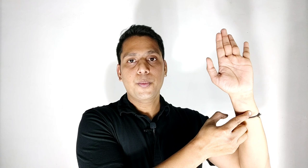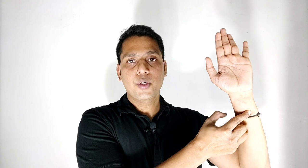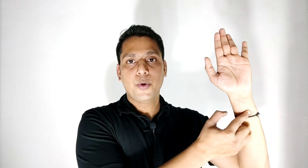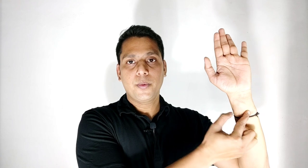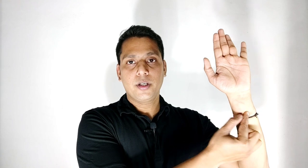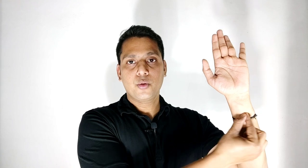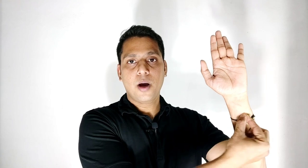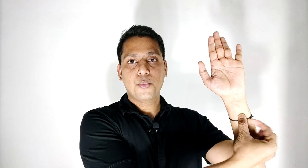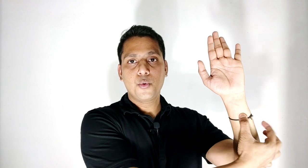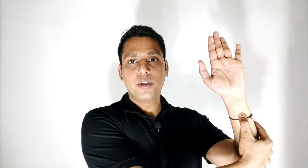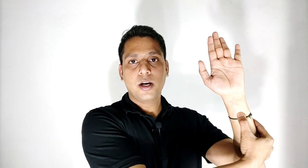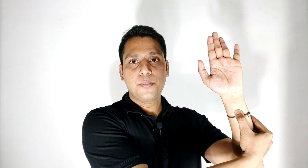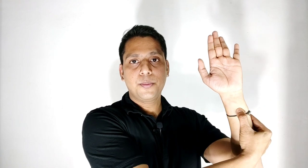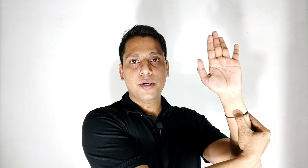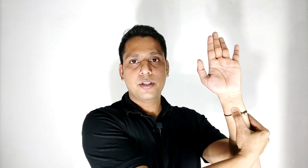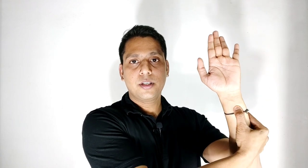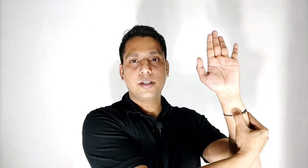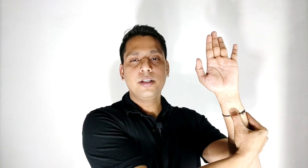ऐसल पुन अपको यहाँ पर प्रेशन देना है